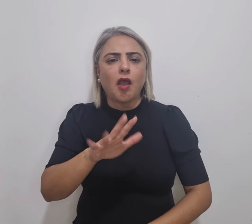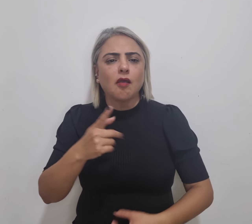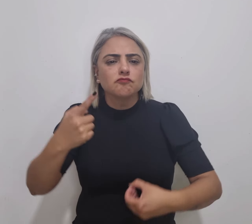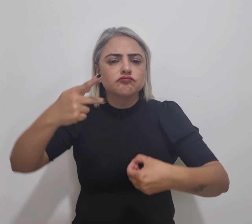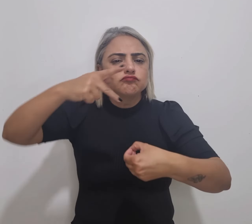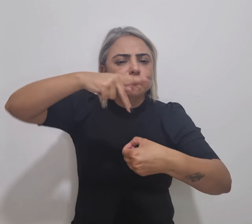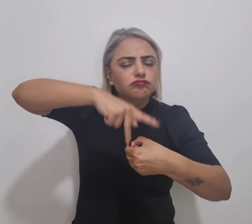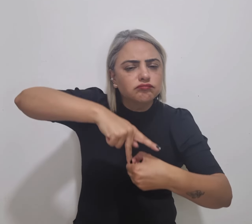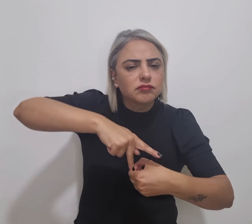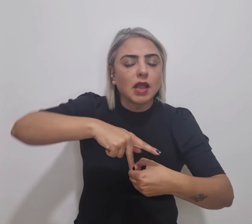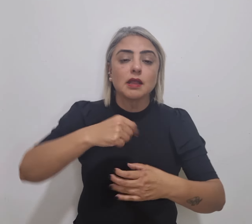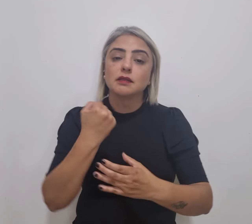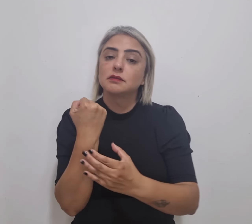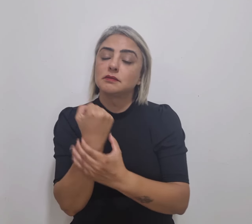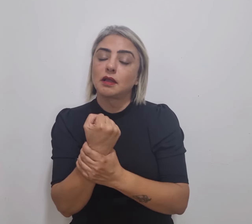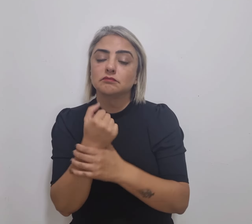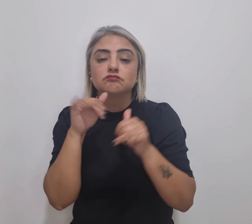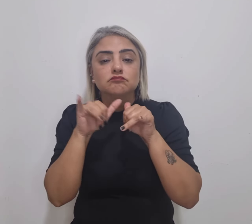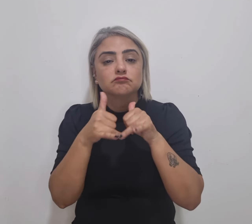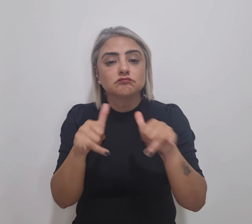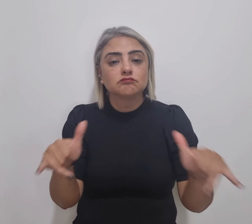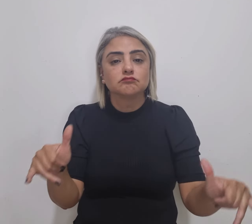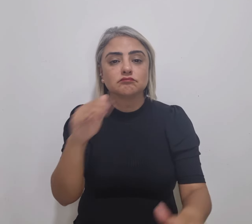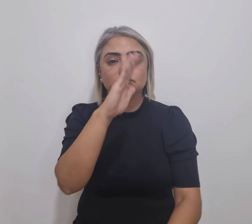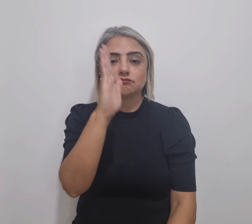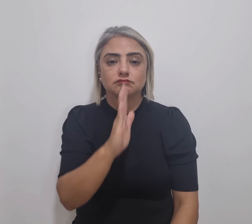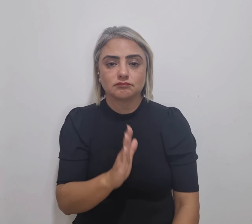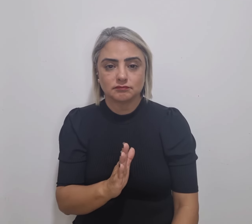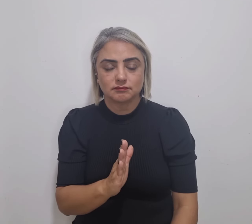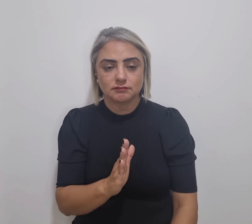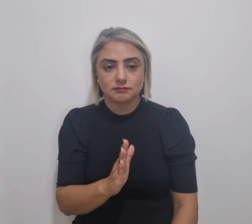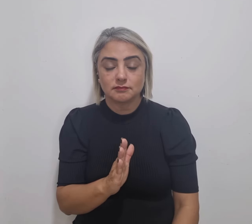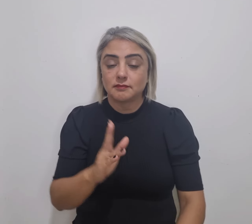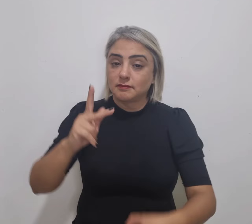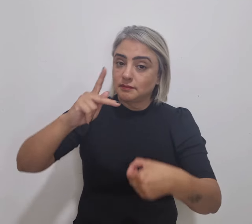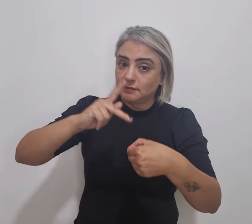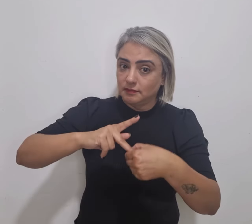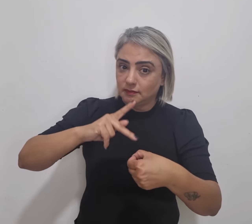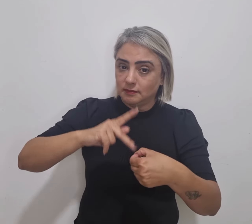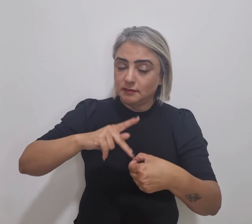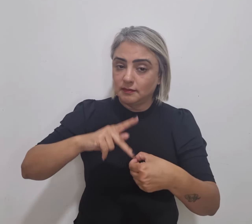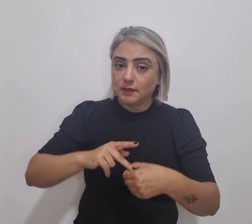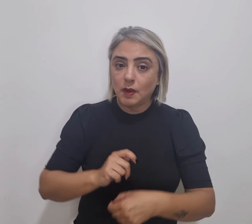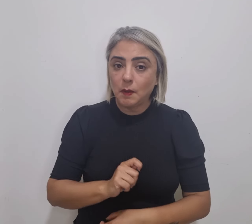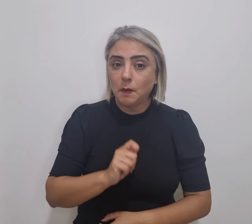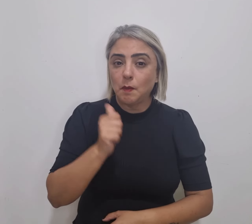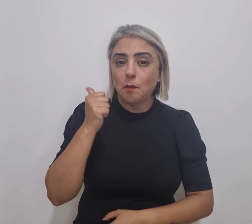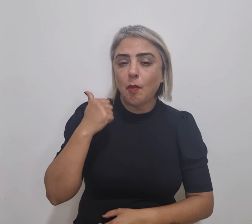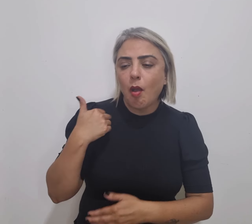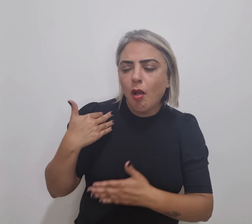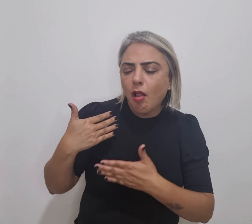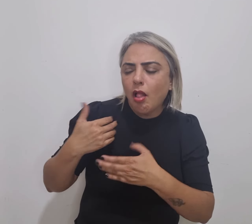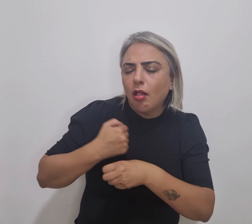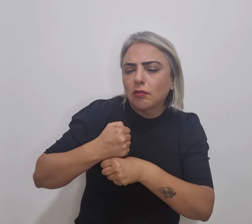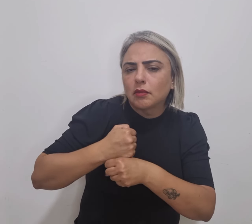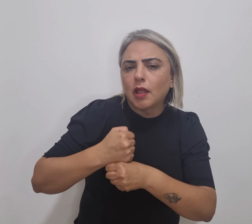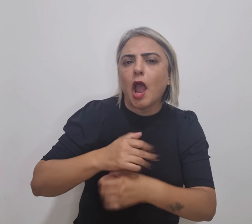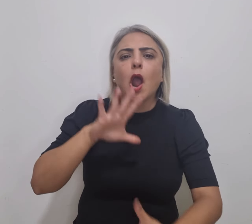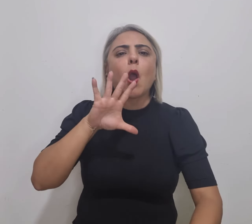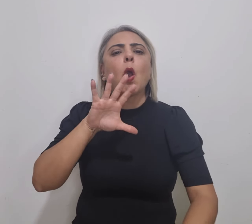e a segurança energética do Brasil. A Petrobras, em poucas décadas, se consolidou como